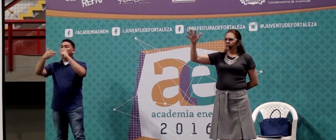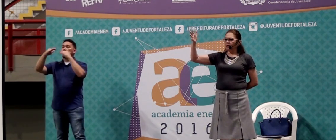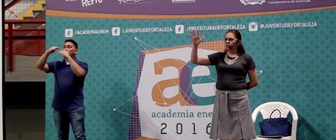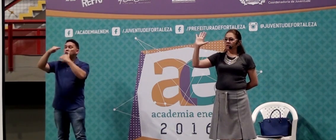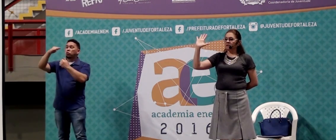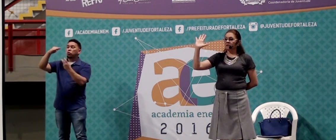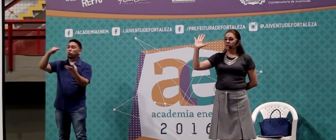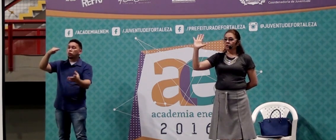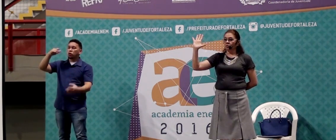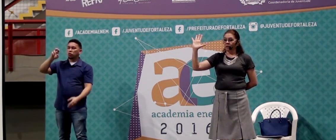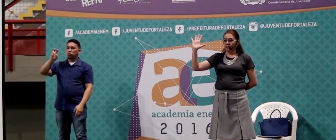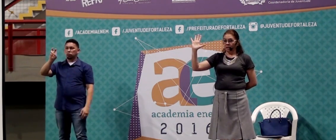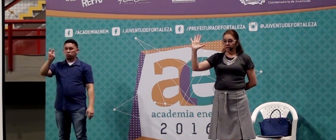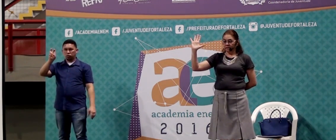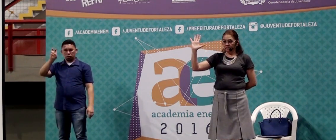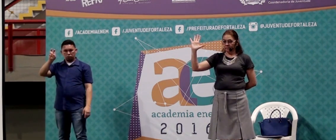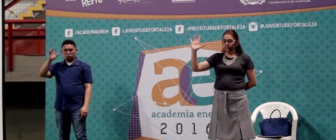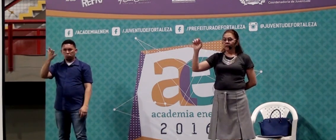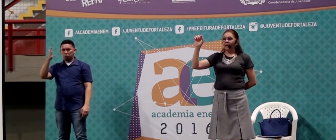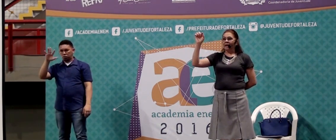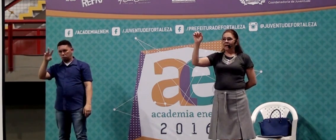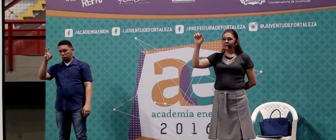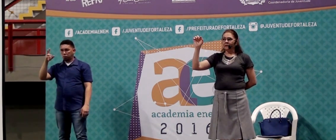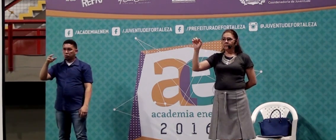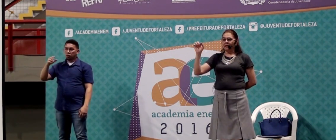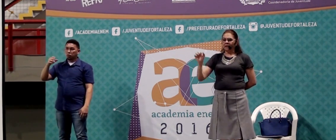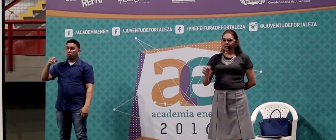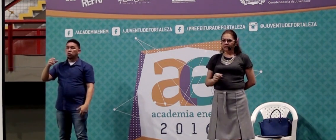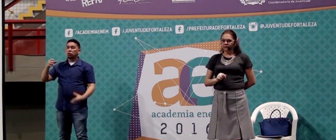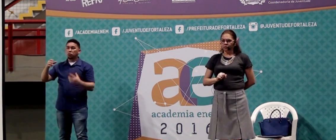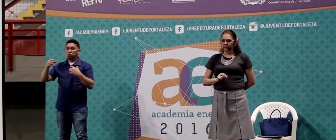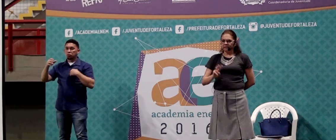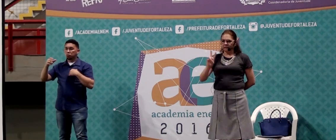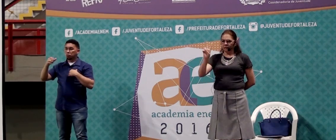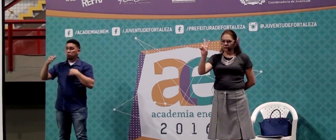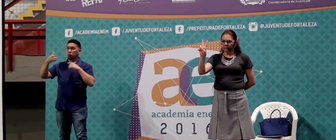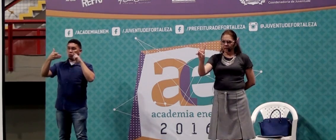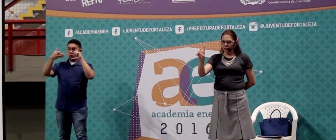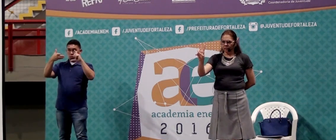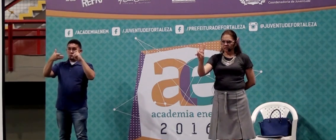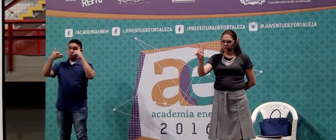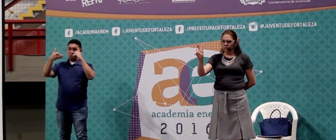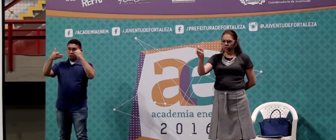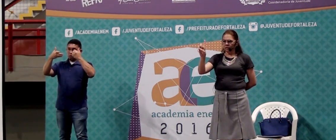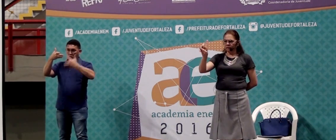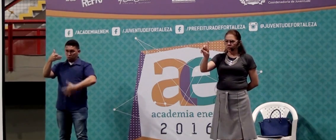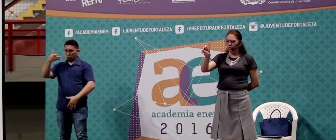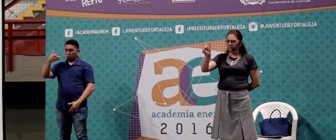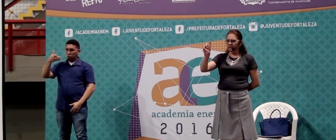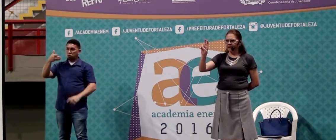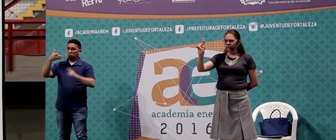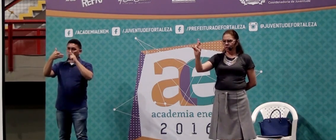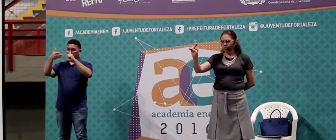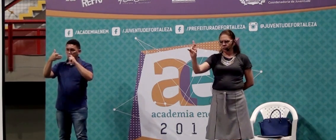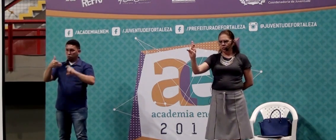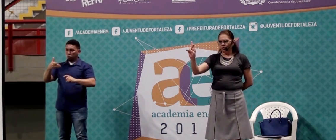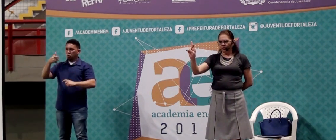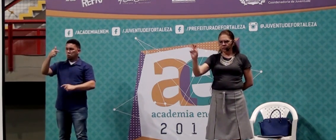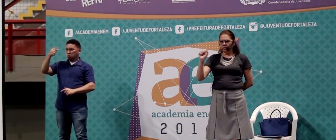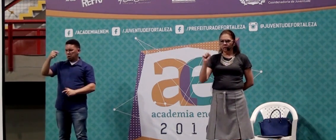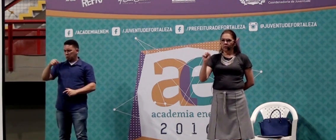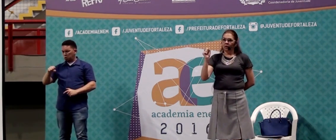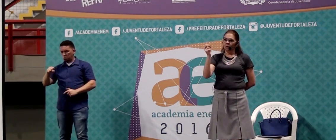mais ou menos 5 linhas. Cada parágrafo do desenvolvimento, que são 2, um com 7, outro